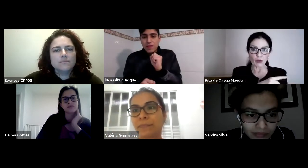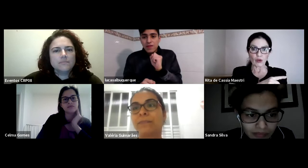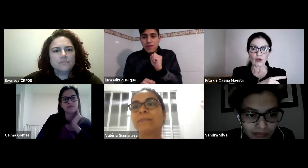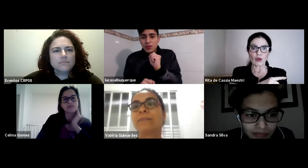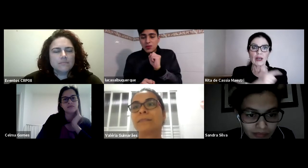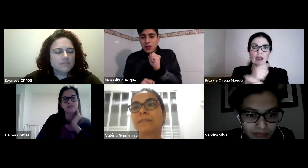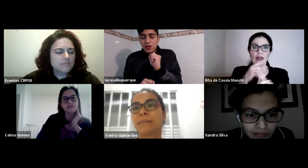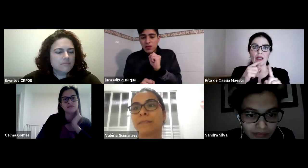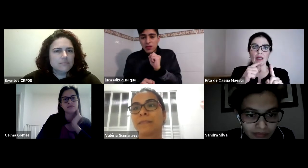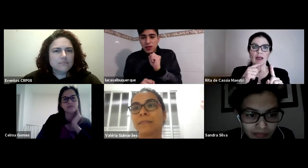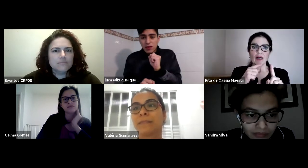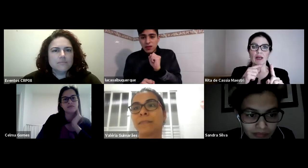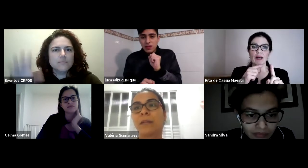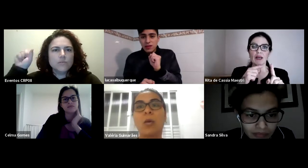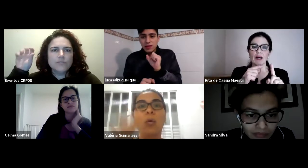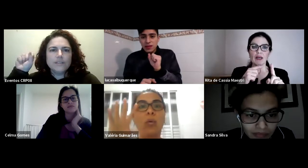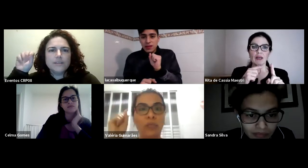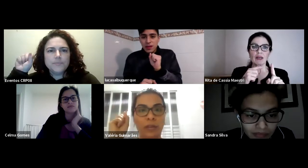A família é surda ou é ouvinte?